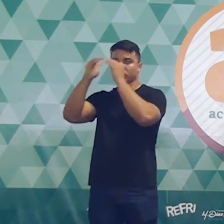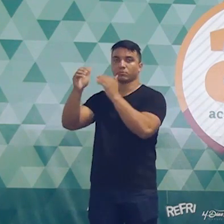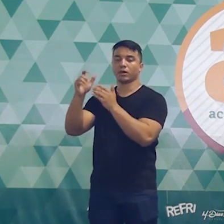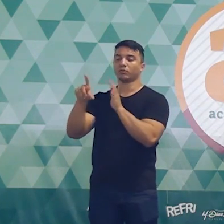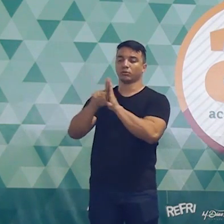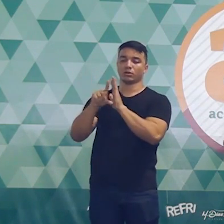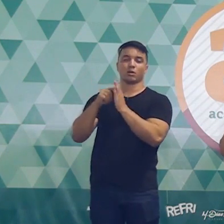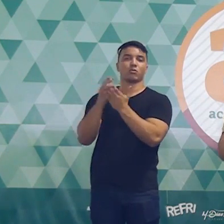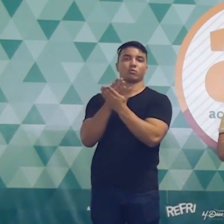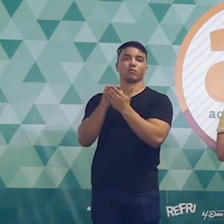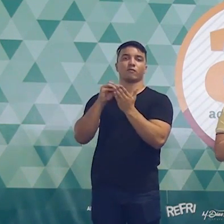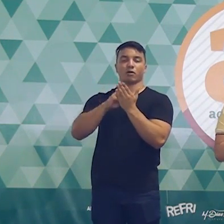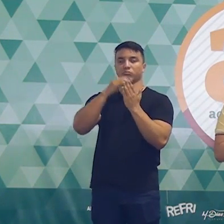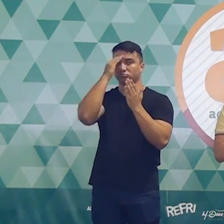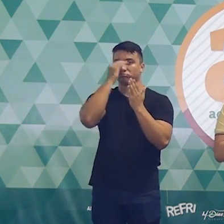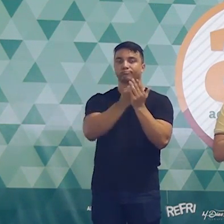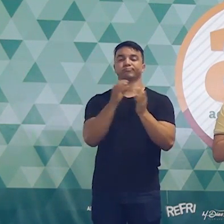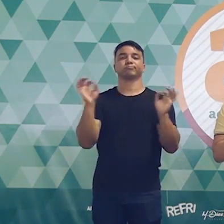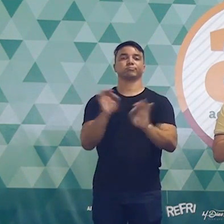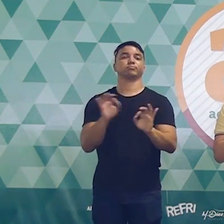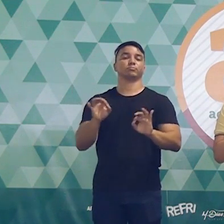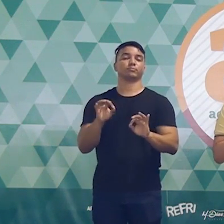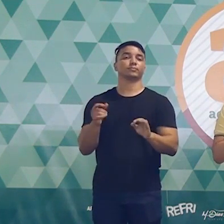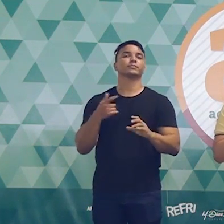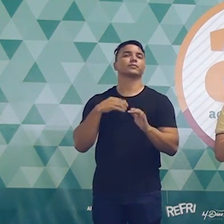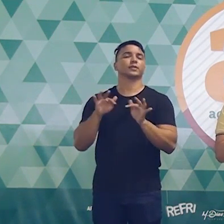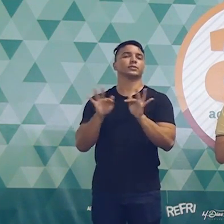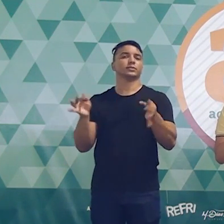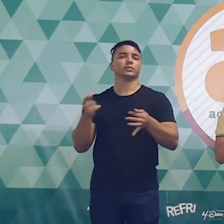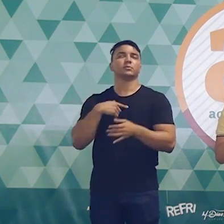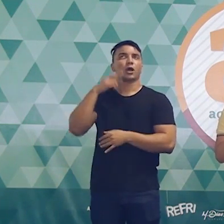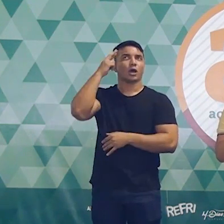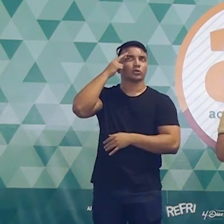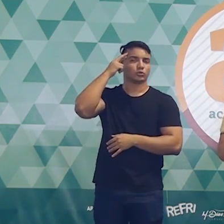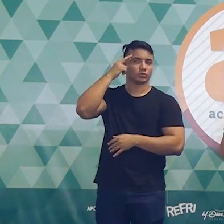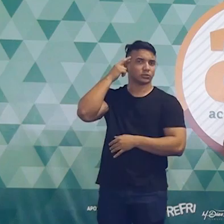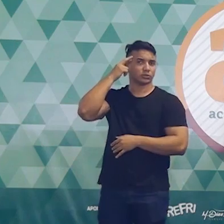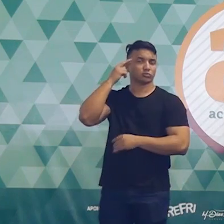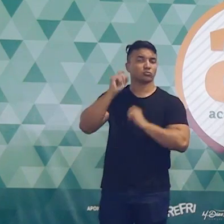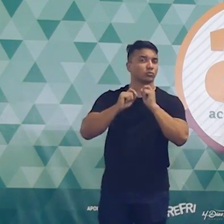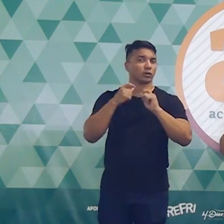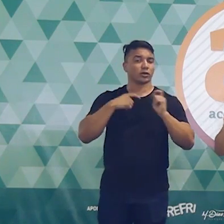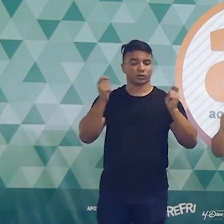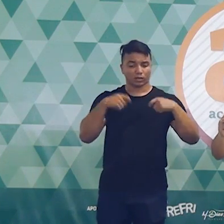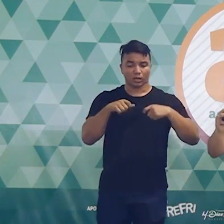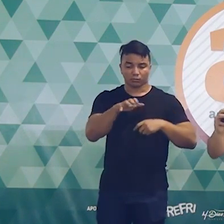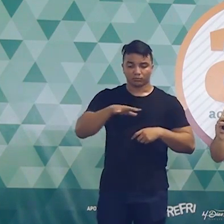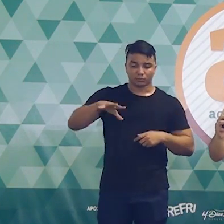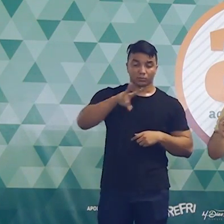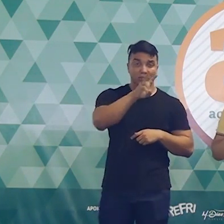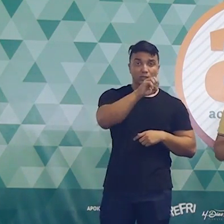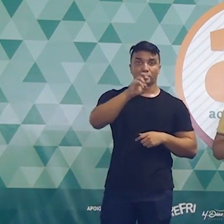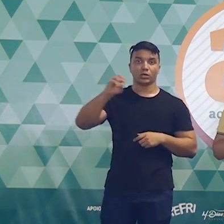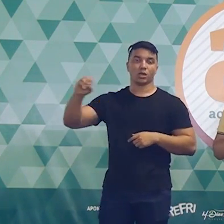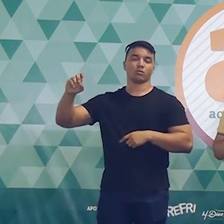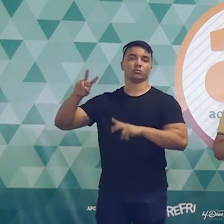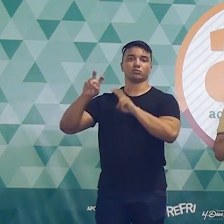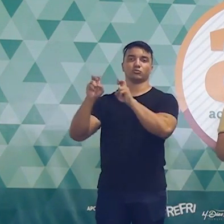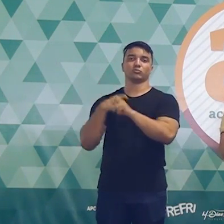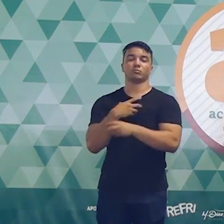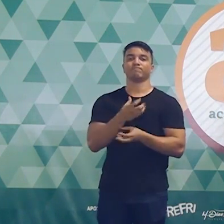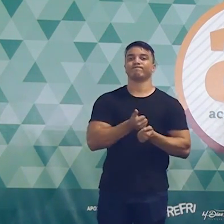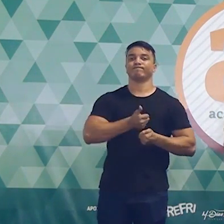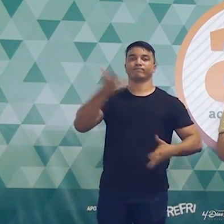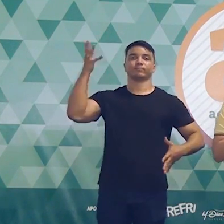algumas leis. É basicamente isso. Entenda que esse raciocínio que eu estou citando, ele engloba 500 temas.